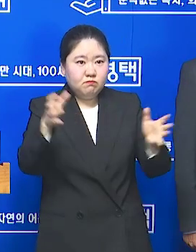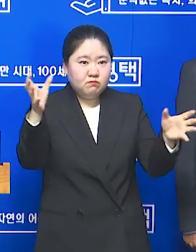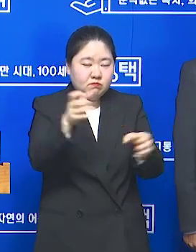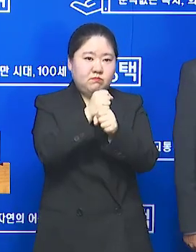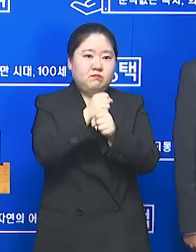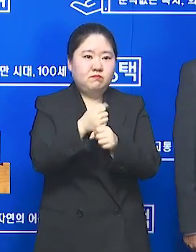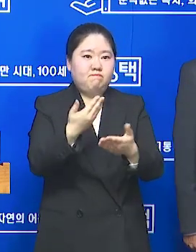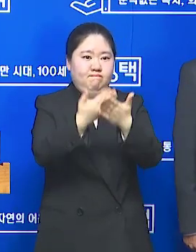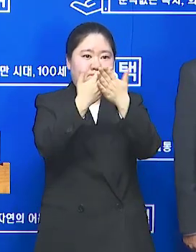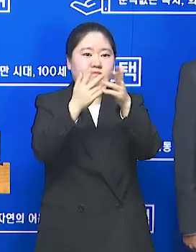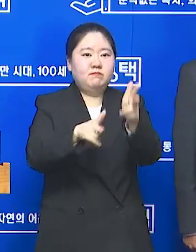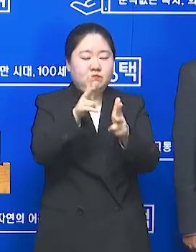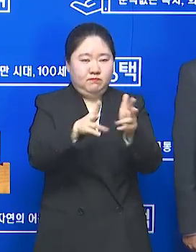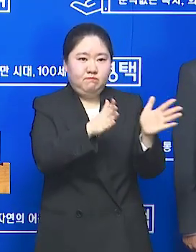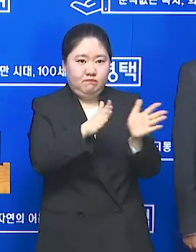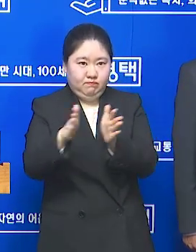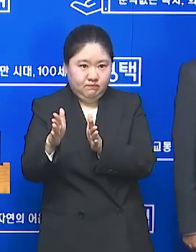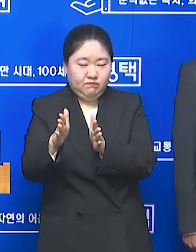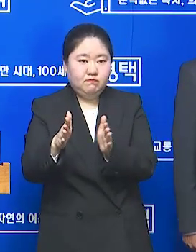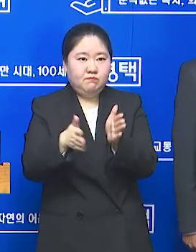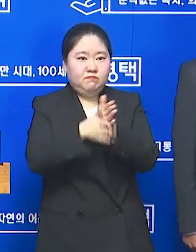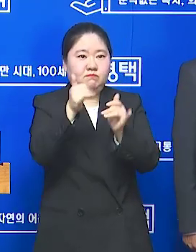사업을 마련할 계획입니다.